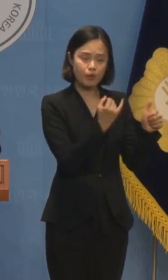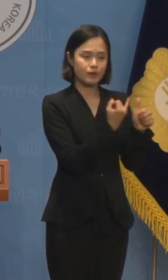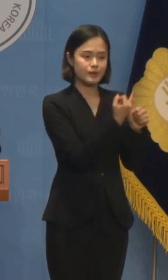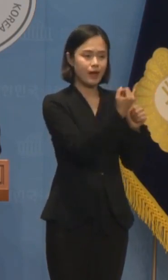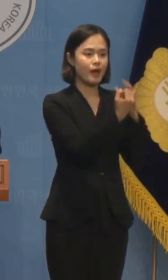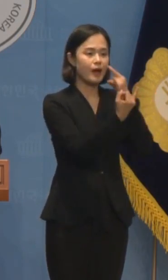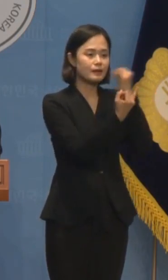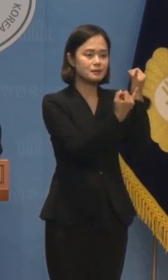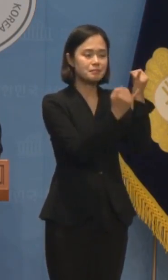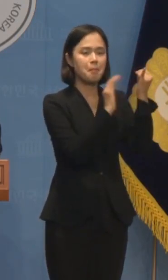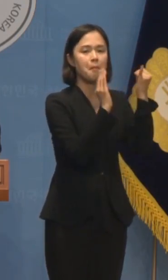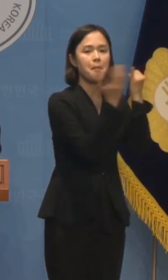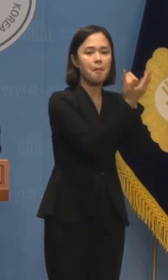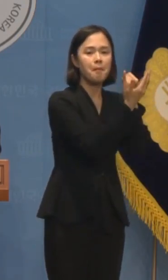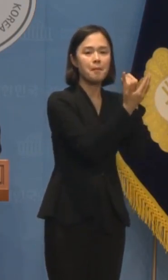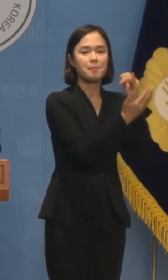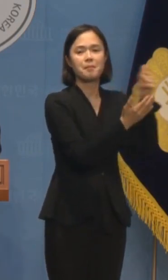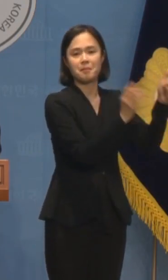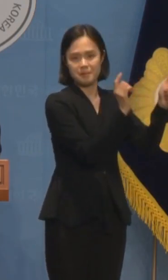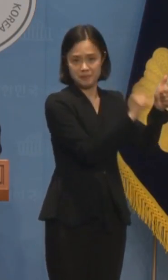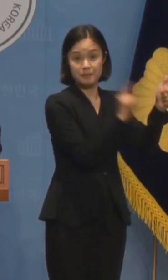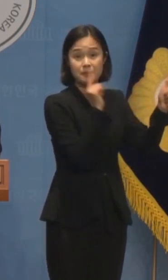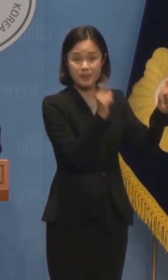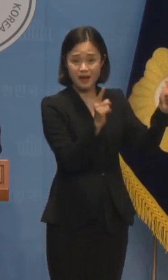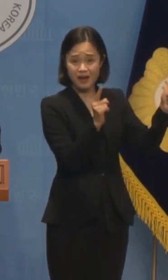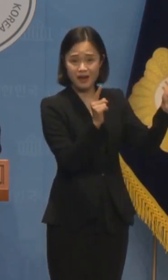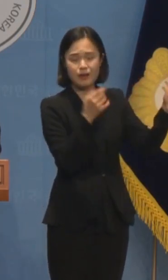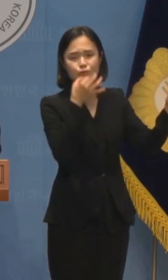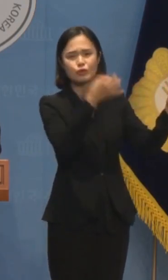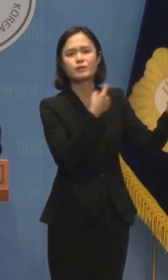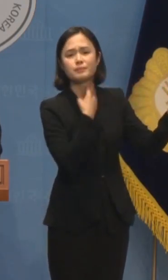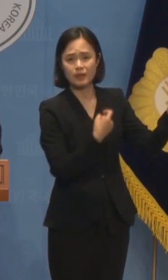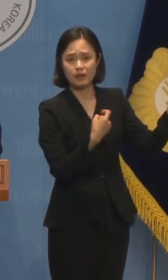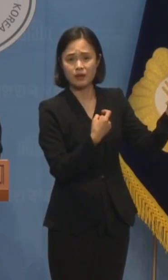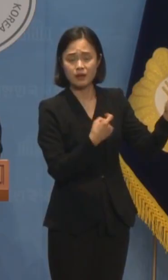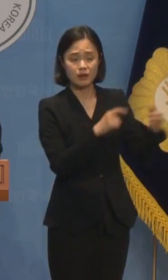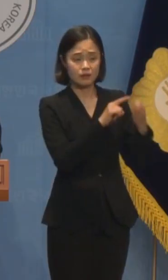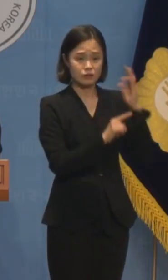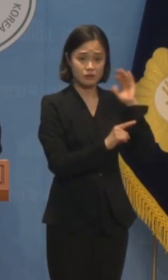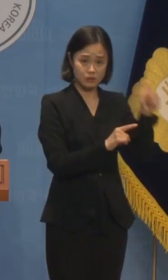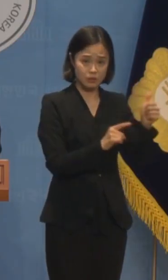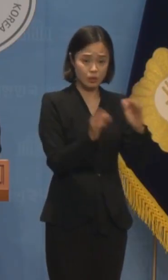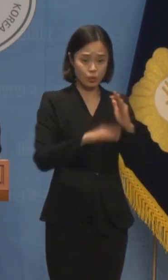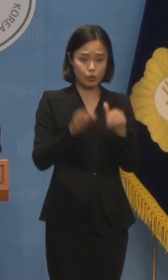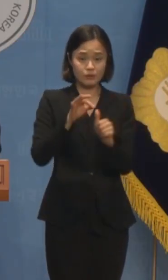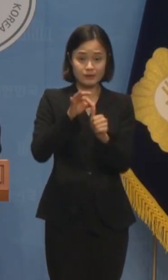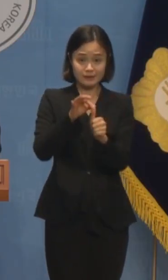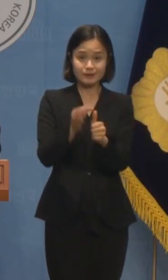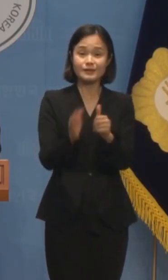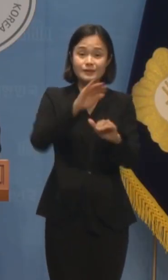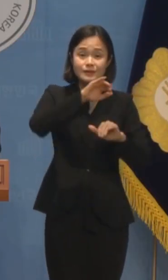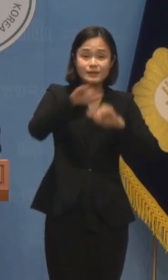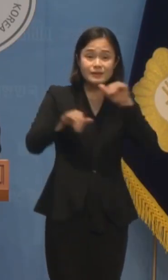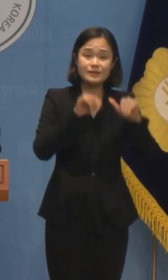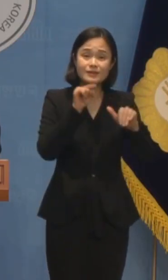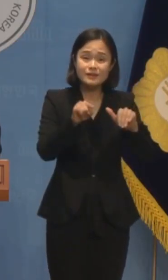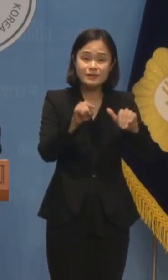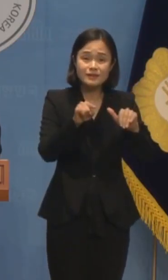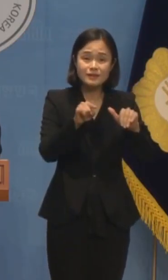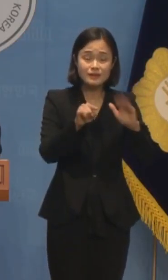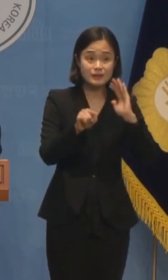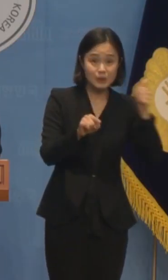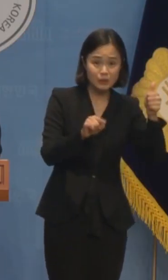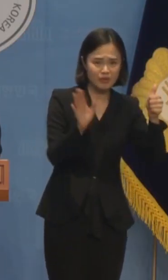윤석열 대통령이 국민의힘 공천을 좌지우지했지만 사실상 권력은 김건희